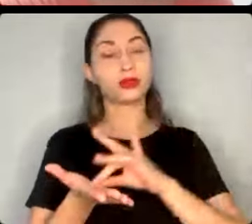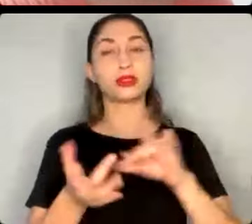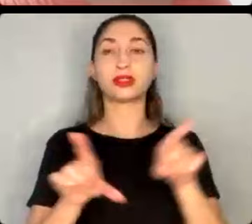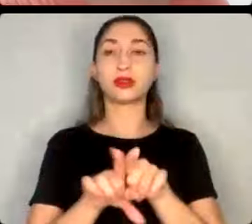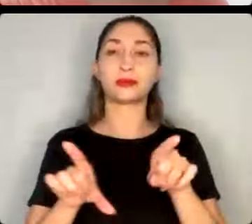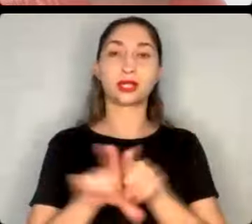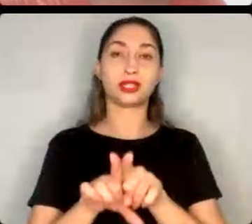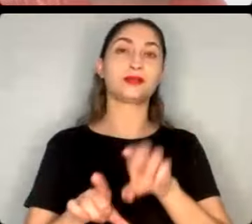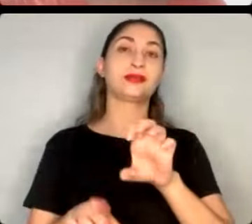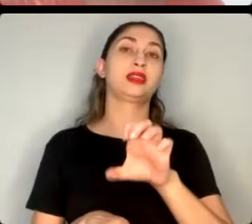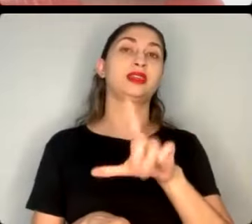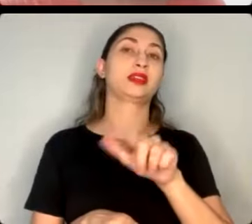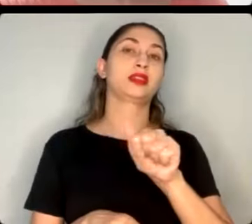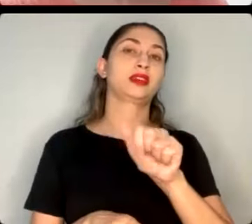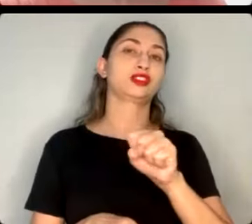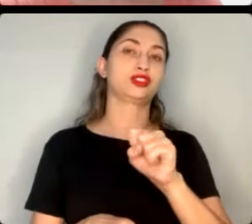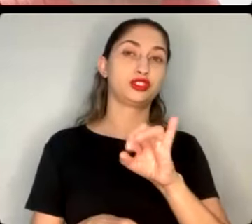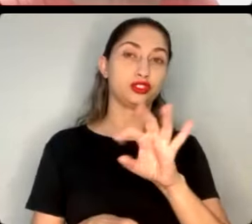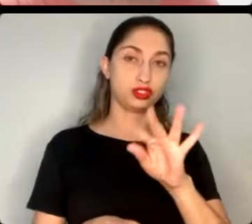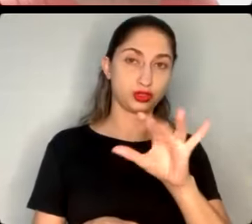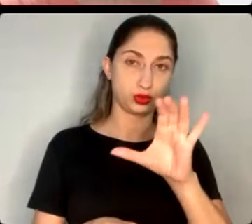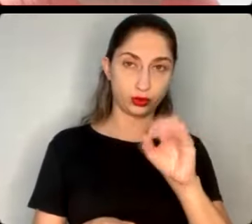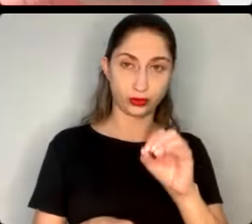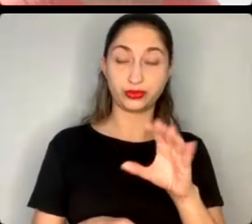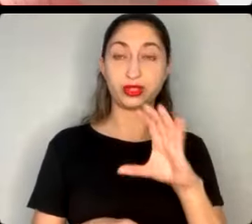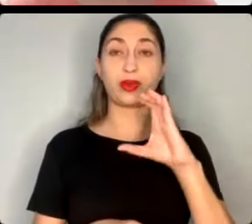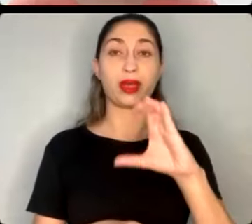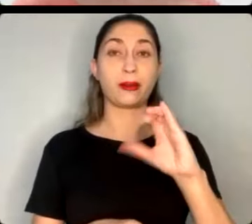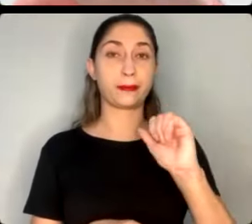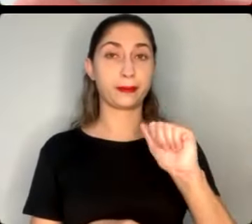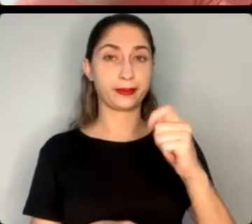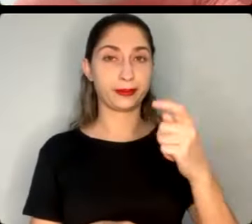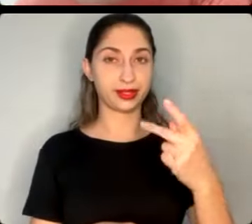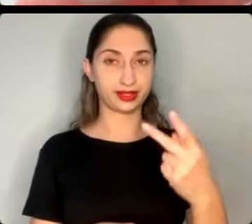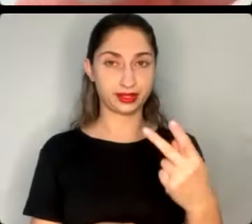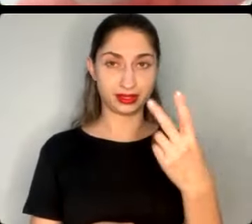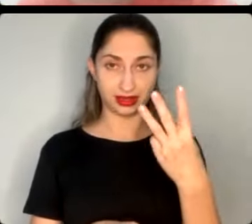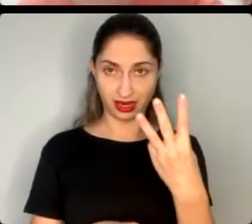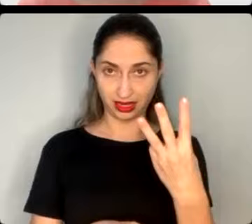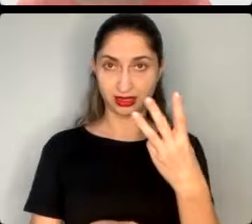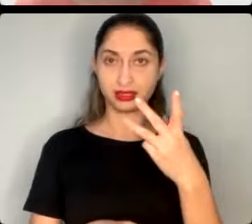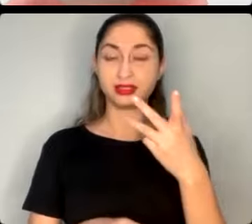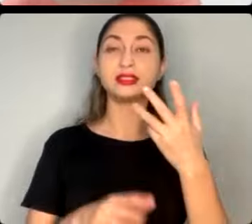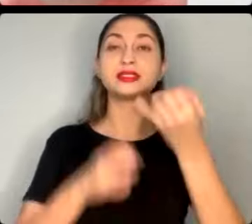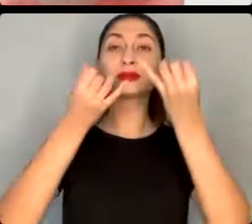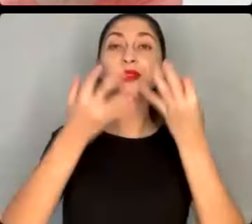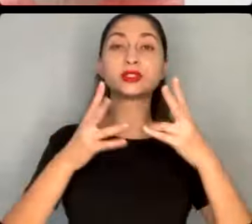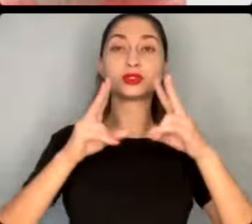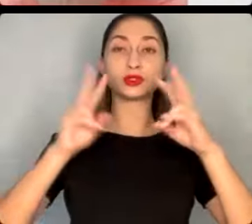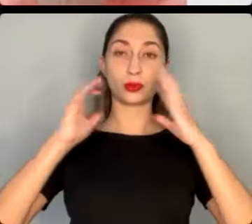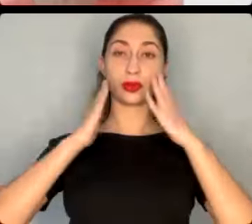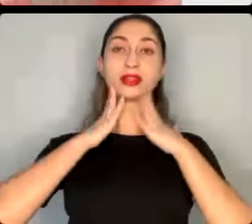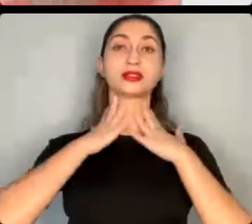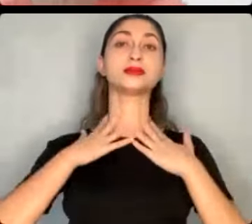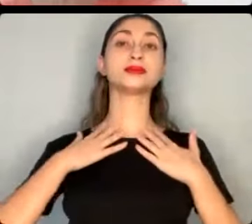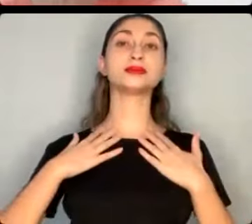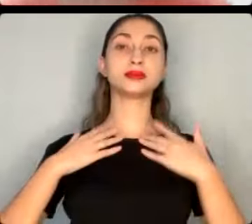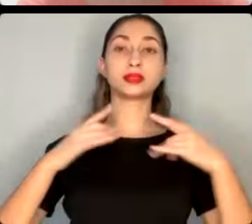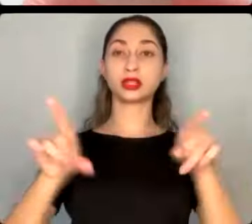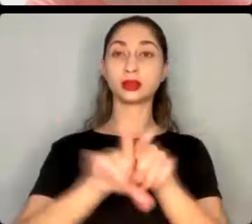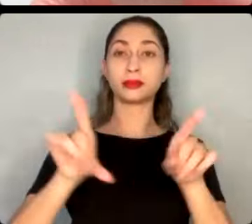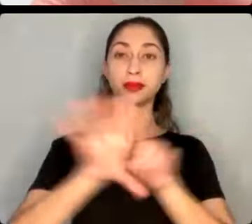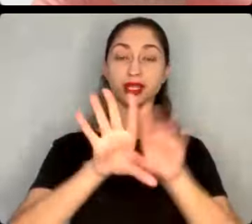E o terceiro capítulo, ele vai falar do pescoço e da região da cabeça.